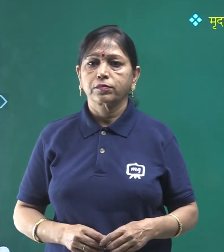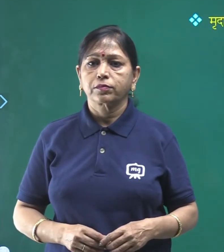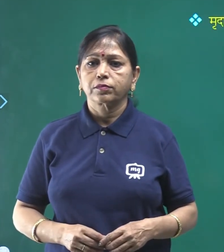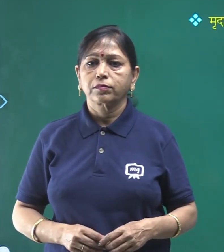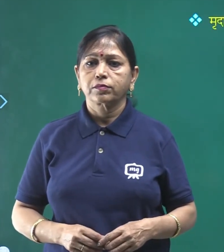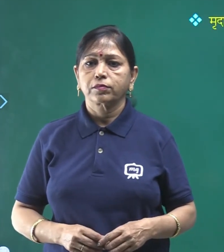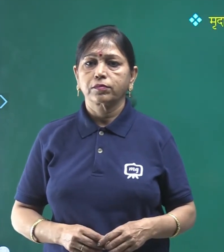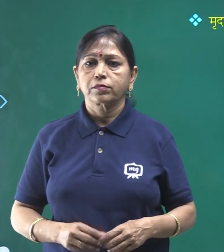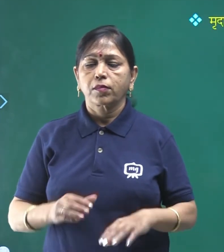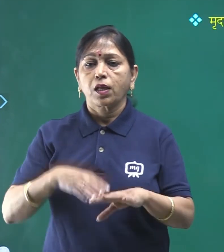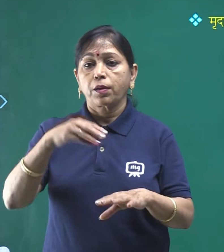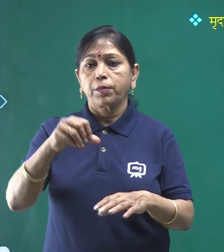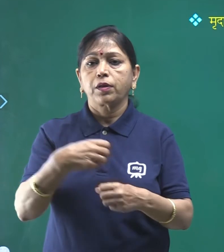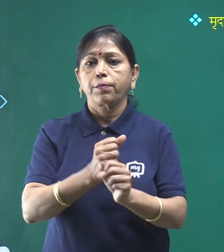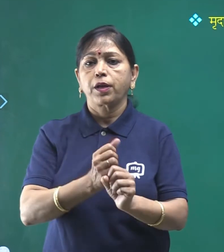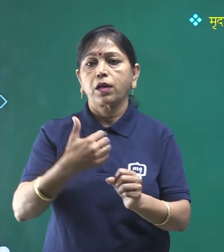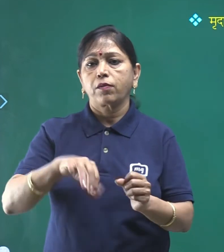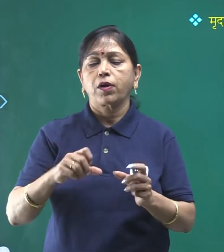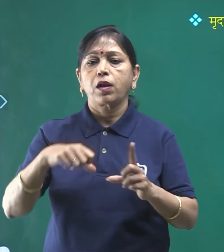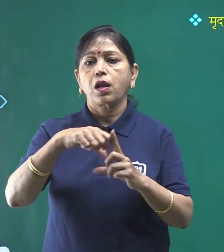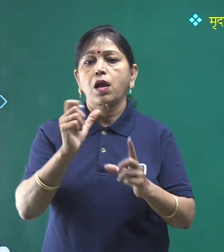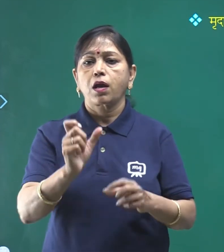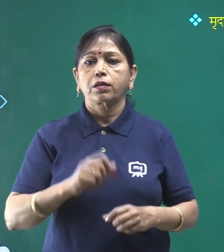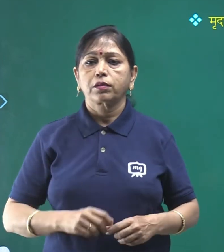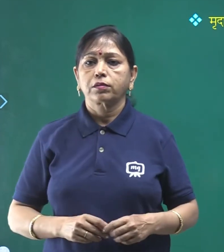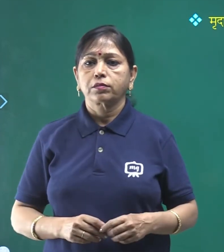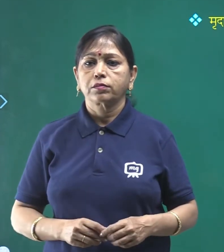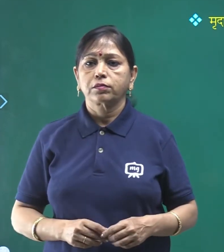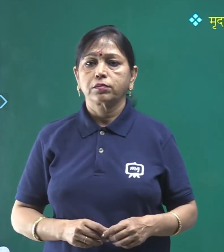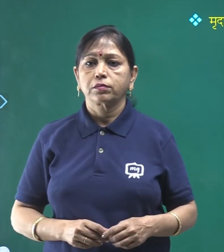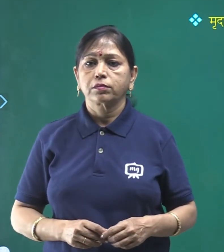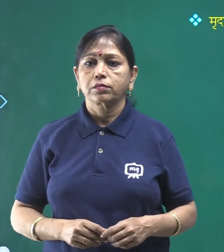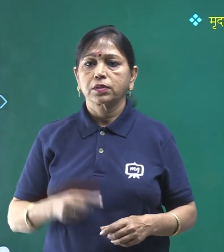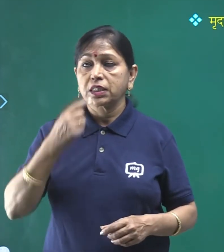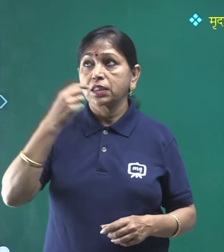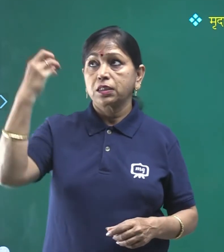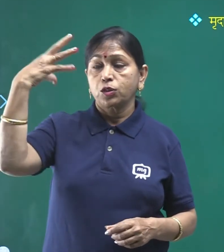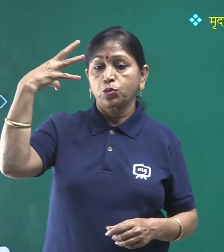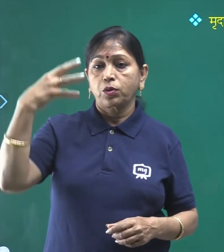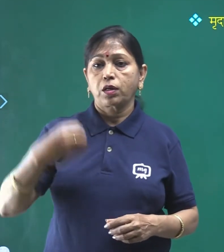को मुद्दा बनाने वाले कारक है कि सूर्य